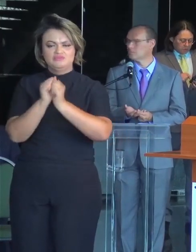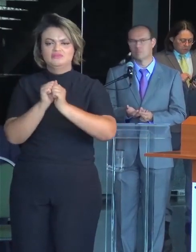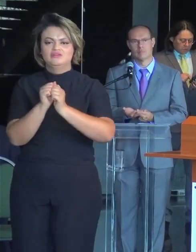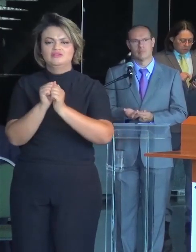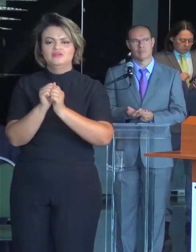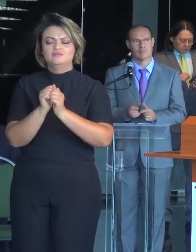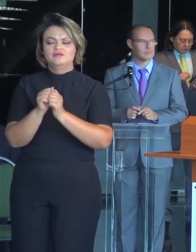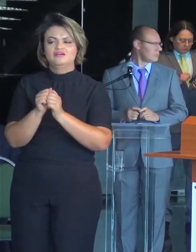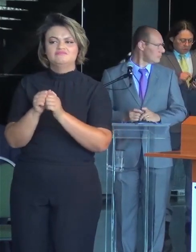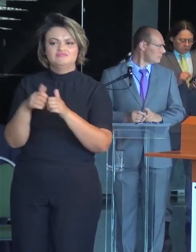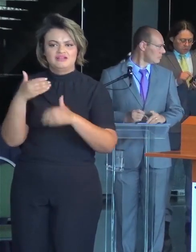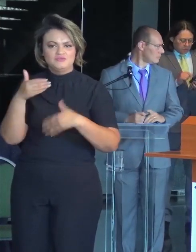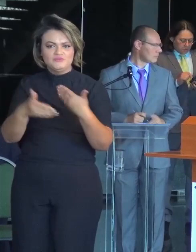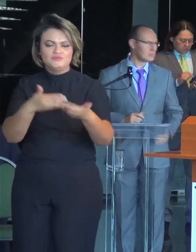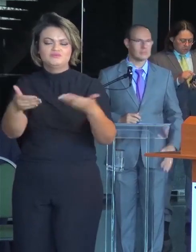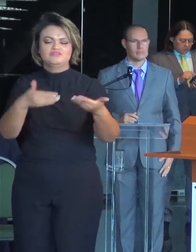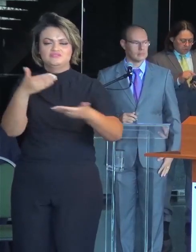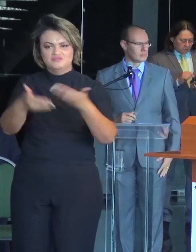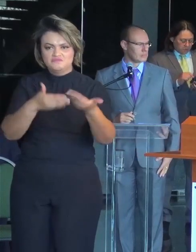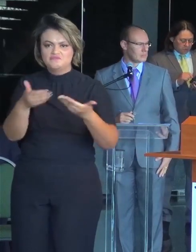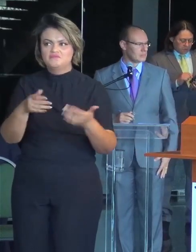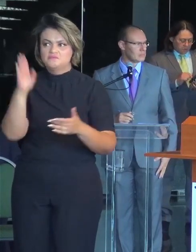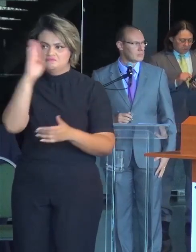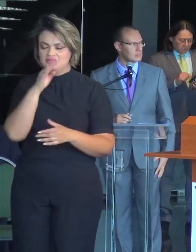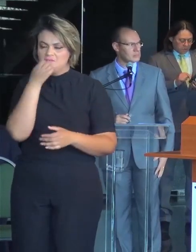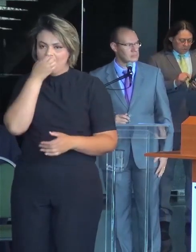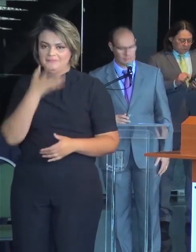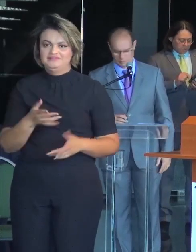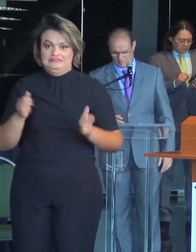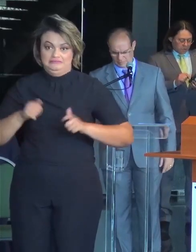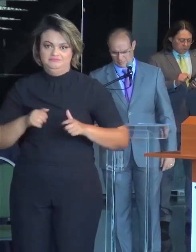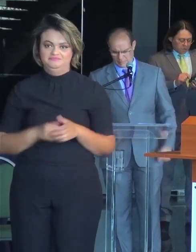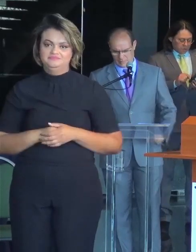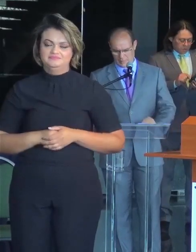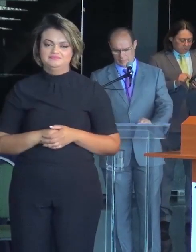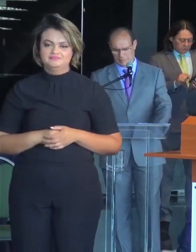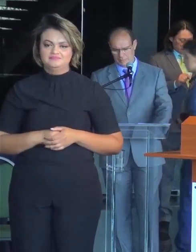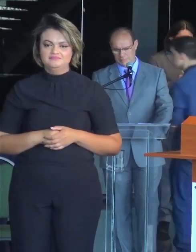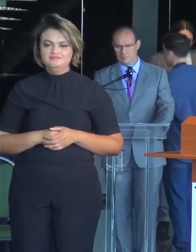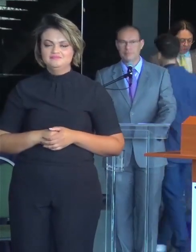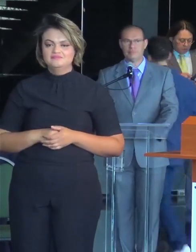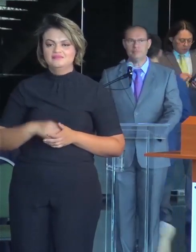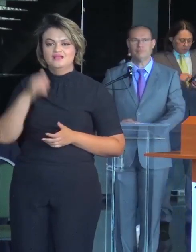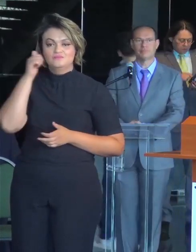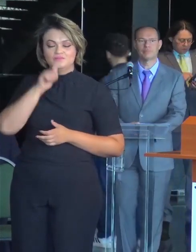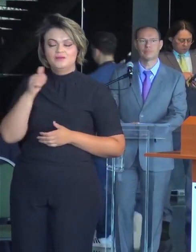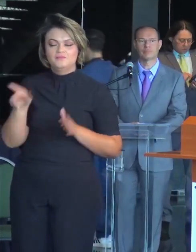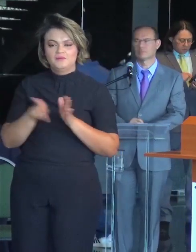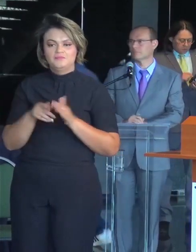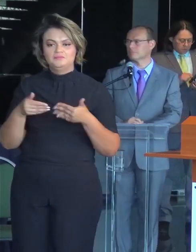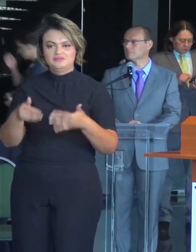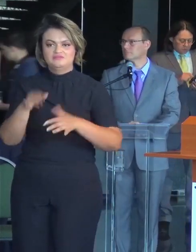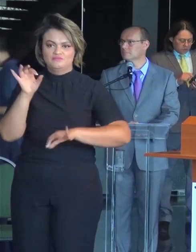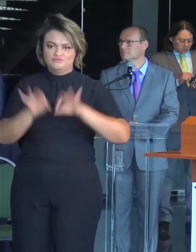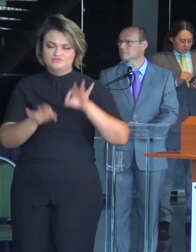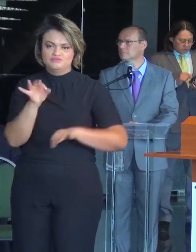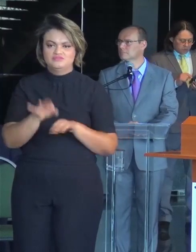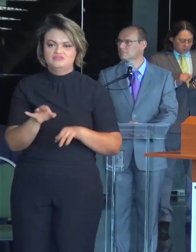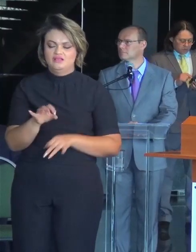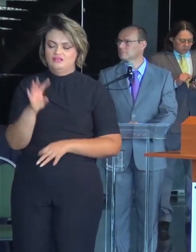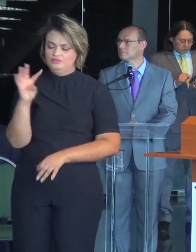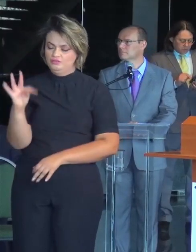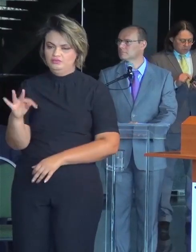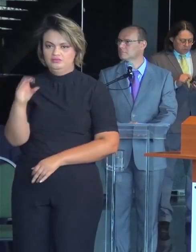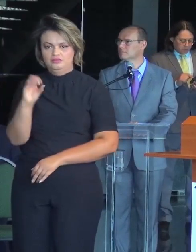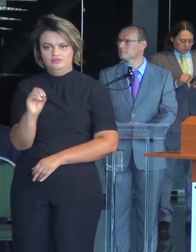que a gente possa cada vez mais desenvolver o nosso país da forma que ele merece. A servidora do Ministério da Justiça e Segurança Pública,